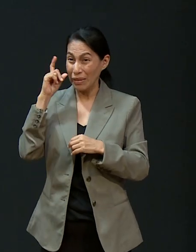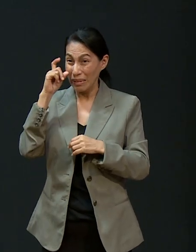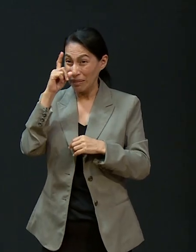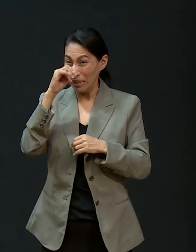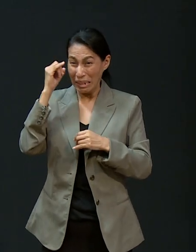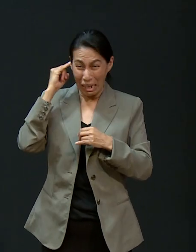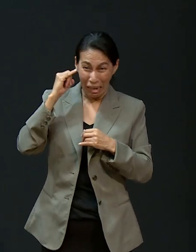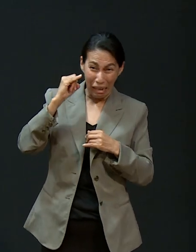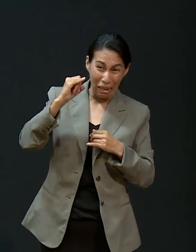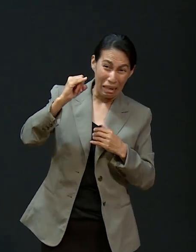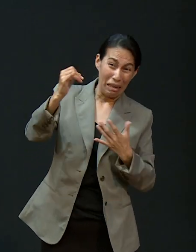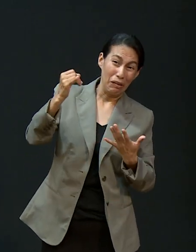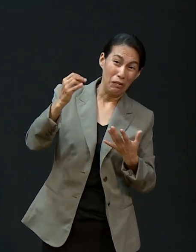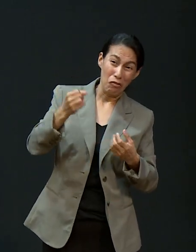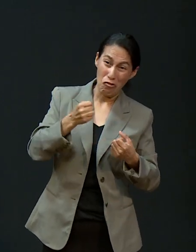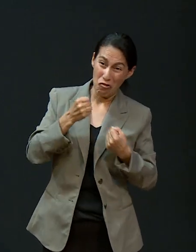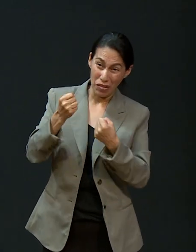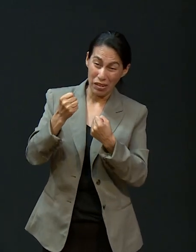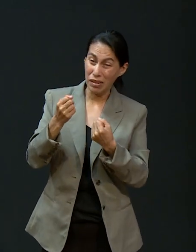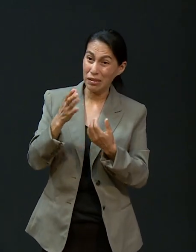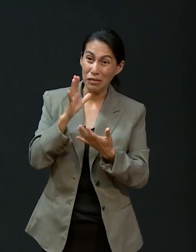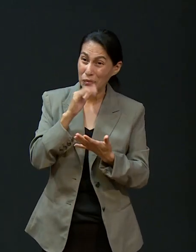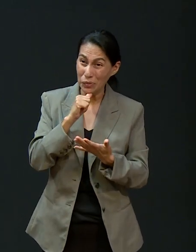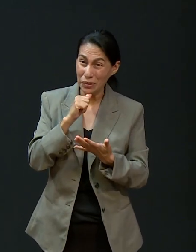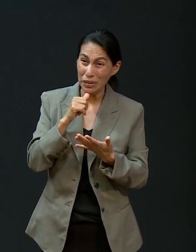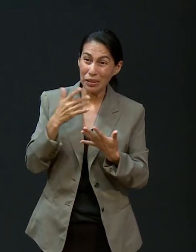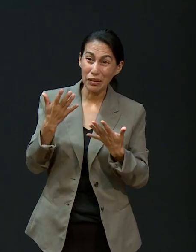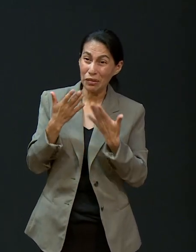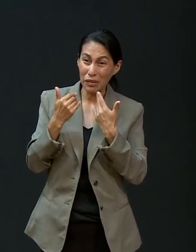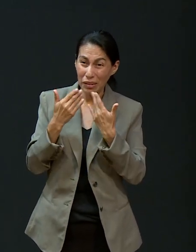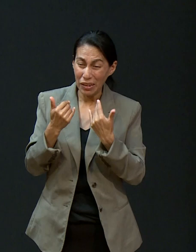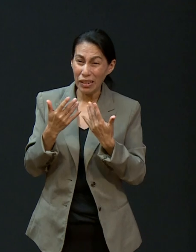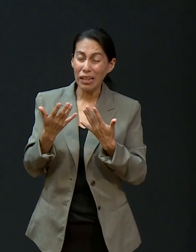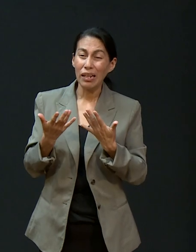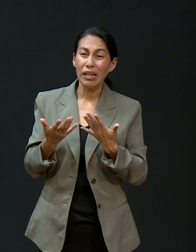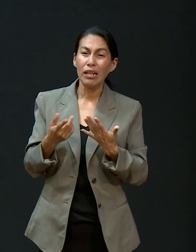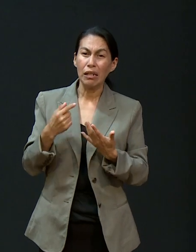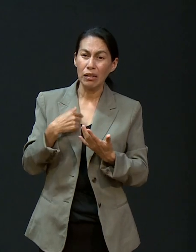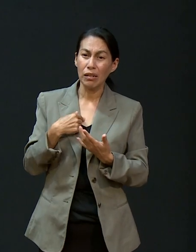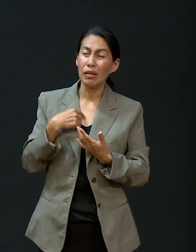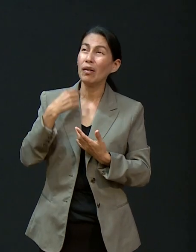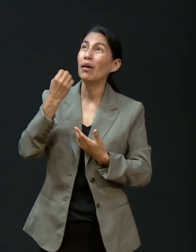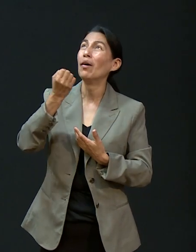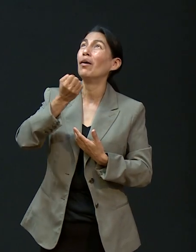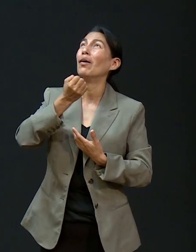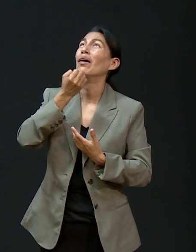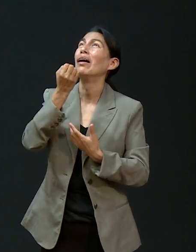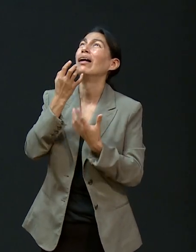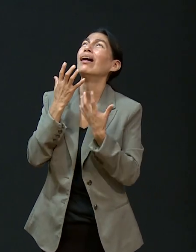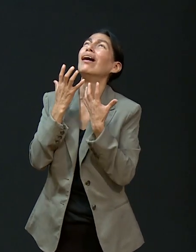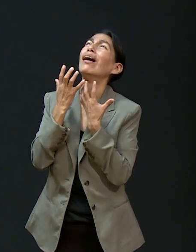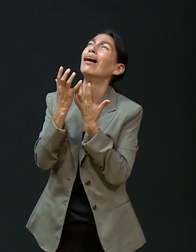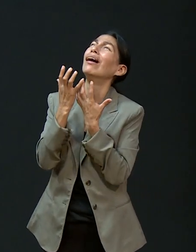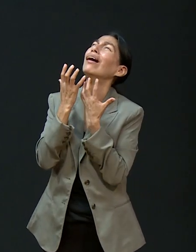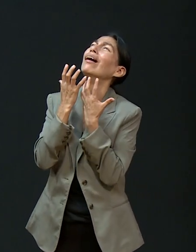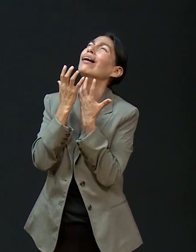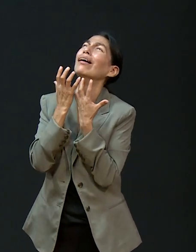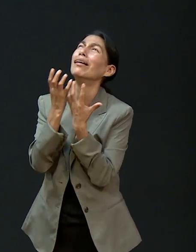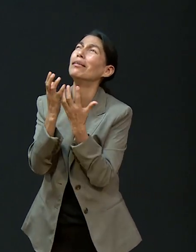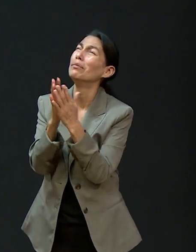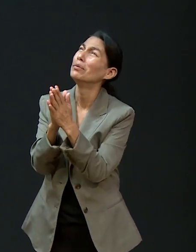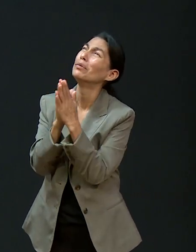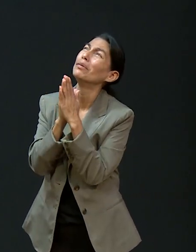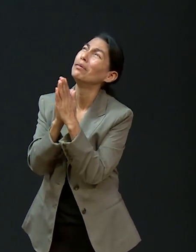no, no voy a conseguir. Ya vi que no tenía fuerzas. Entonces, oí así como cuando ahora es